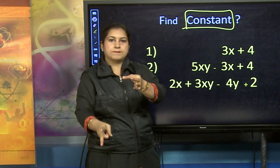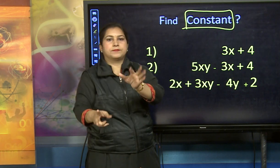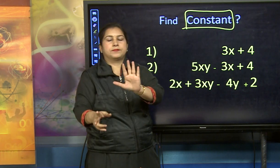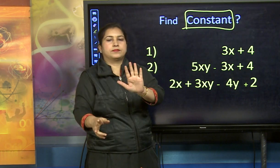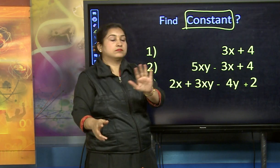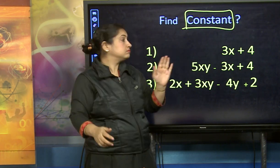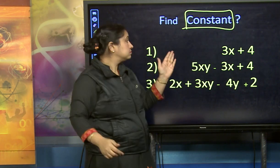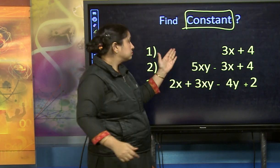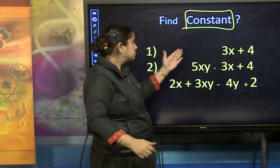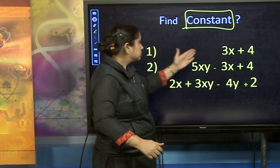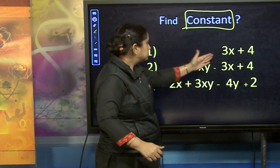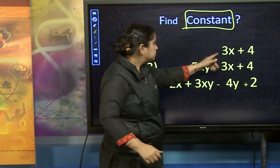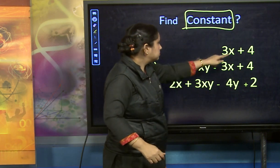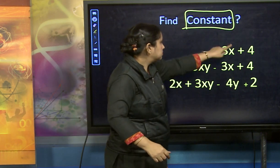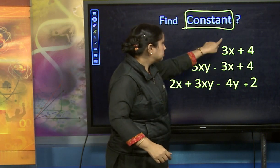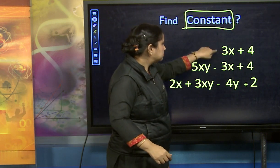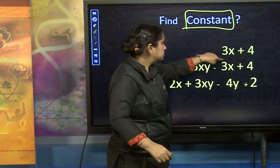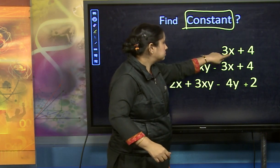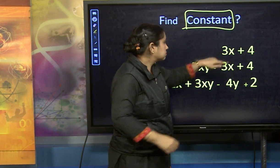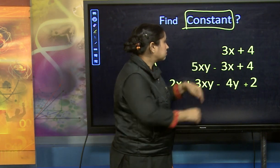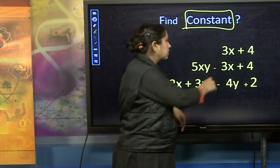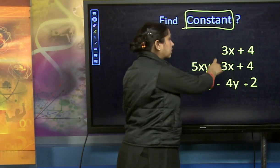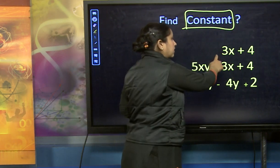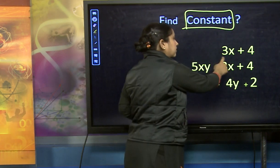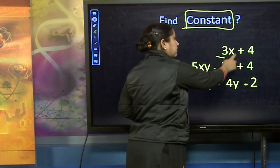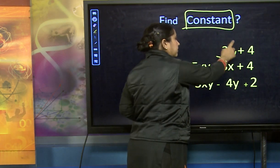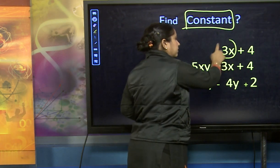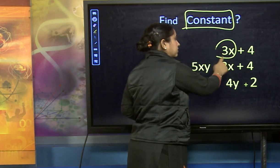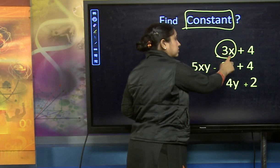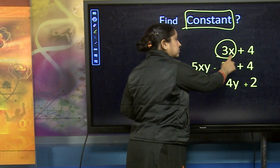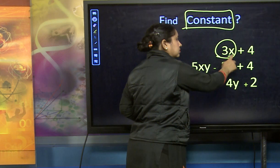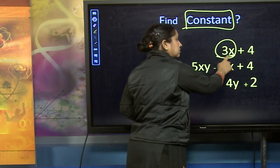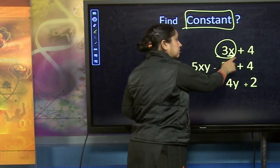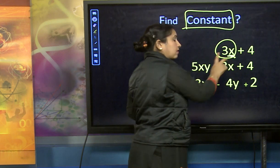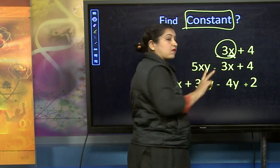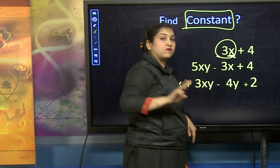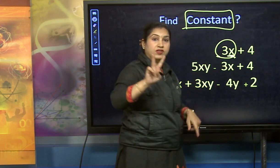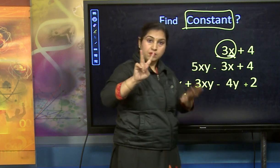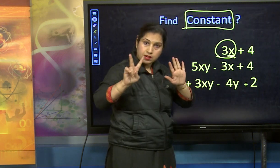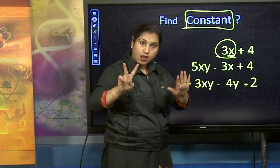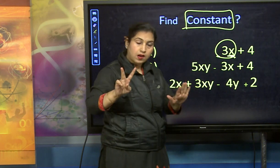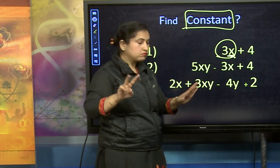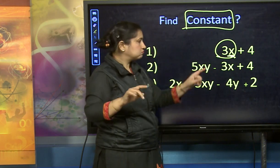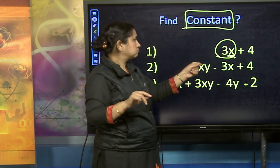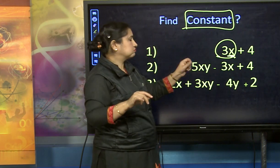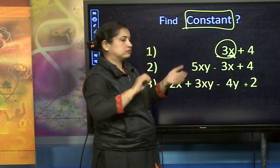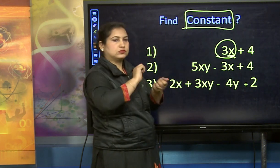हैं है अब इसमें देखिए कि यह 3X है एक टेक्स वेरिएबल है तो यह